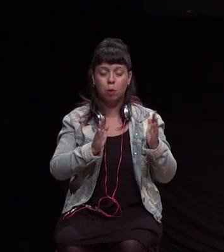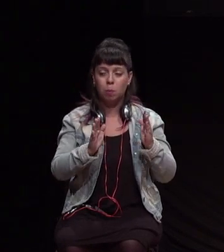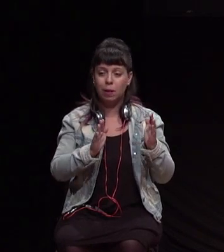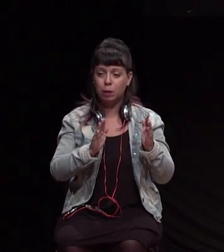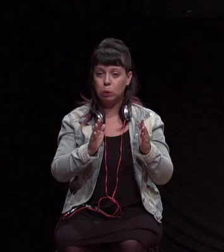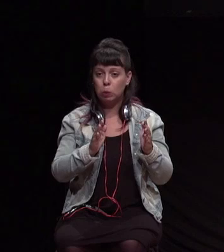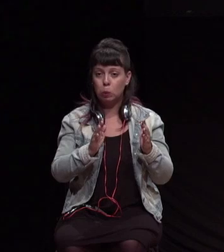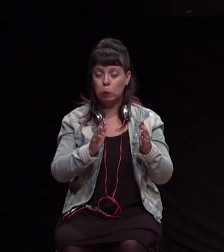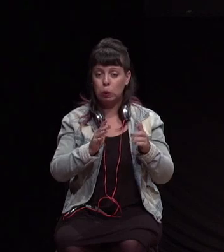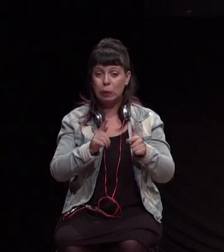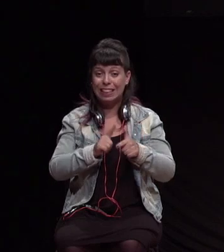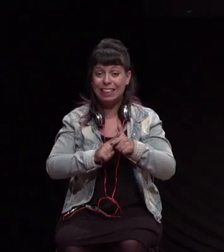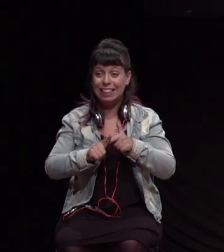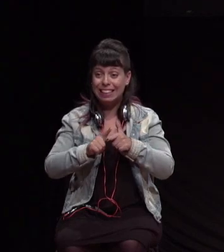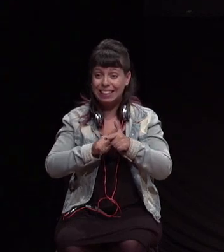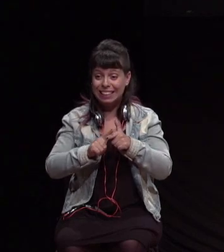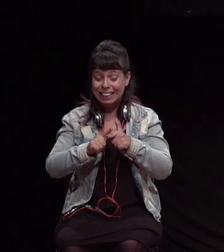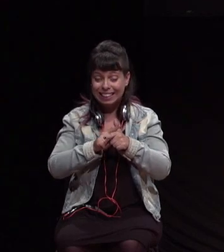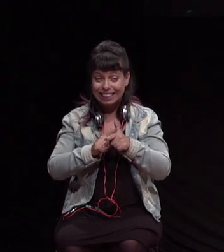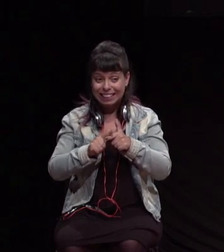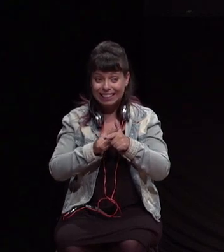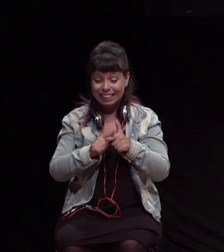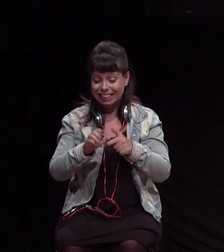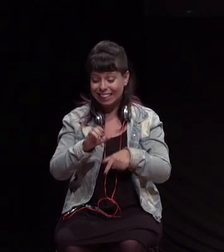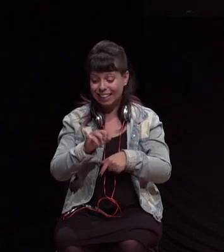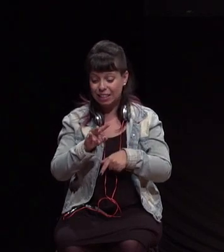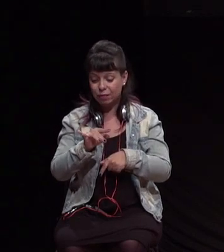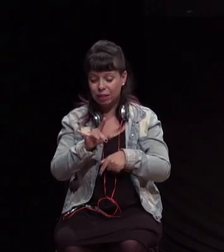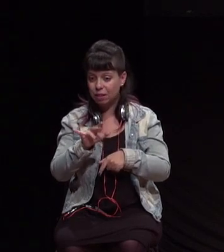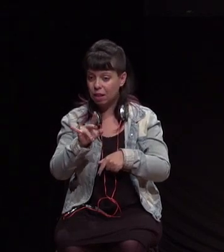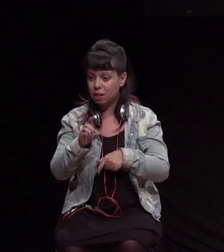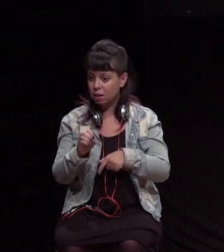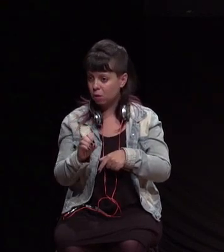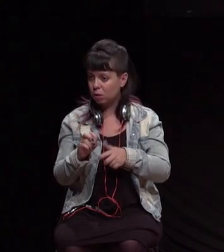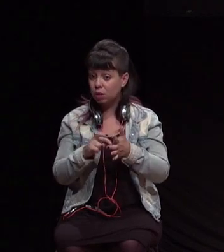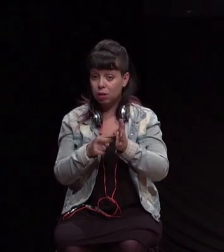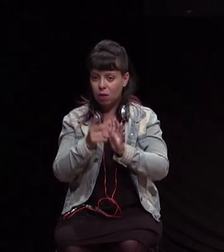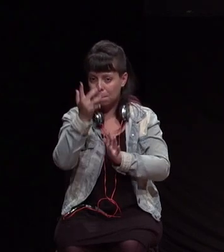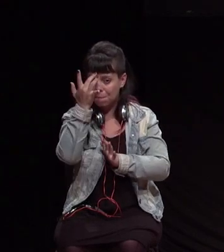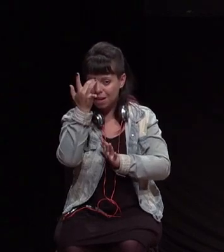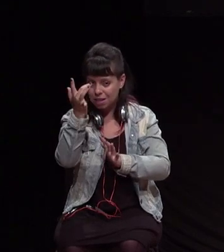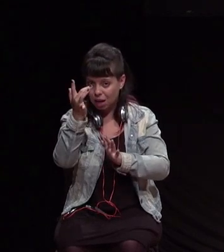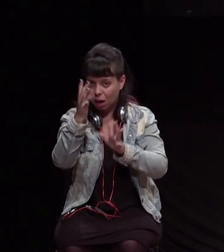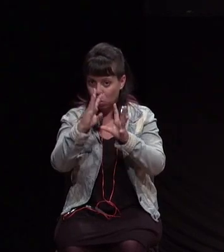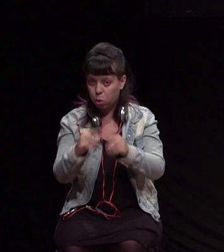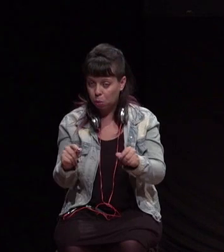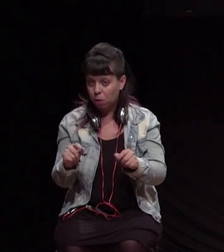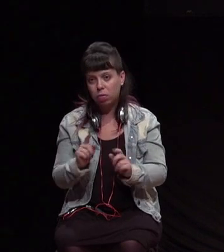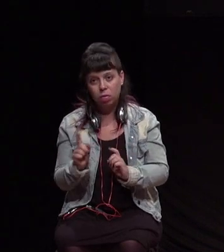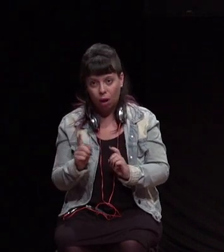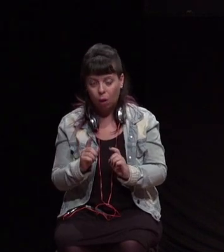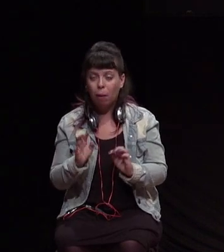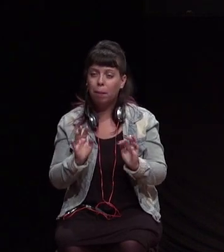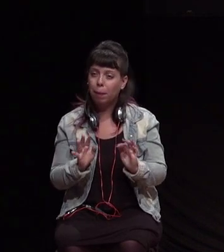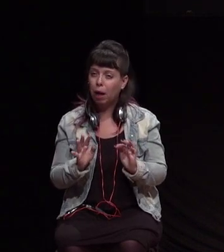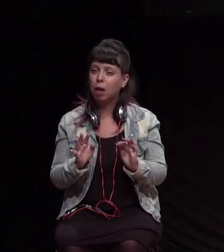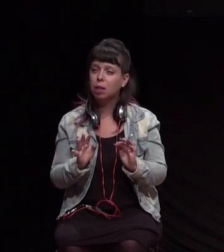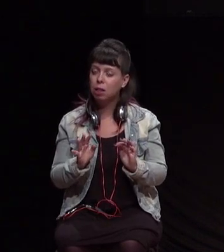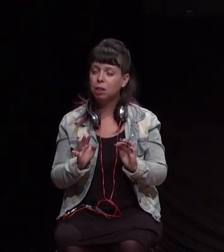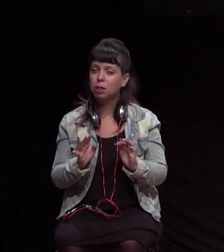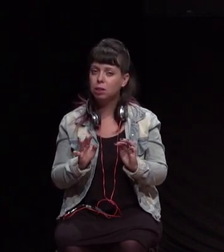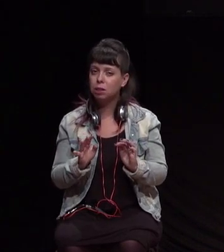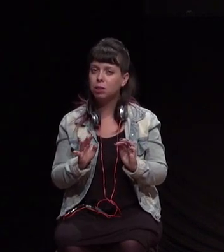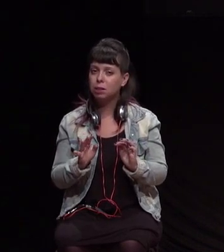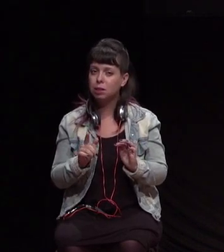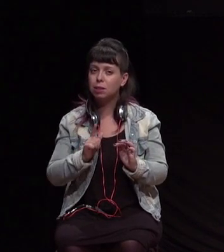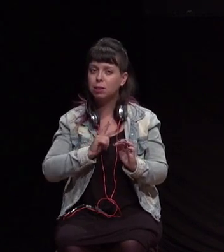civilizatória iminente, o que não quer dizer que essa civilização vai desaparecer amanhã, né, mas ela permanece como na